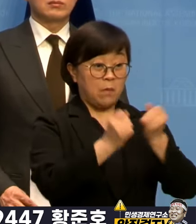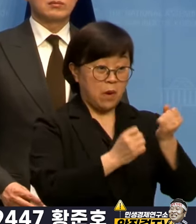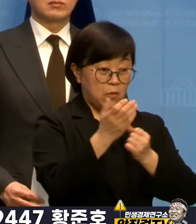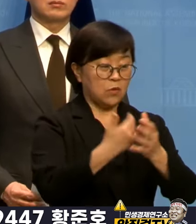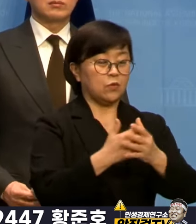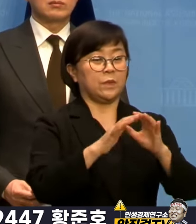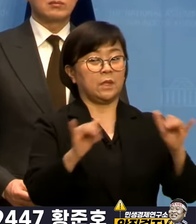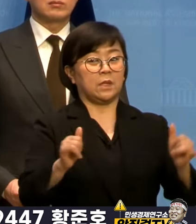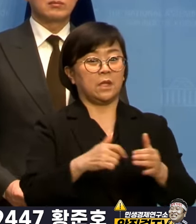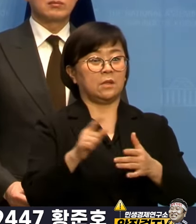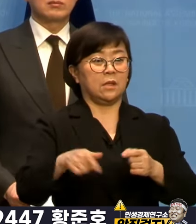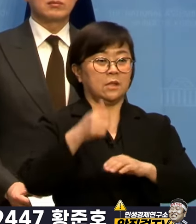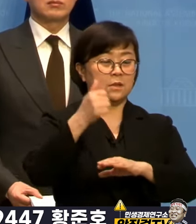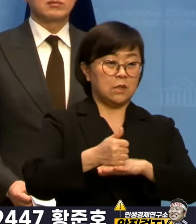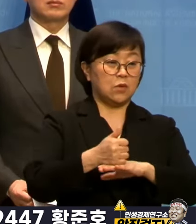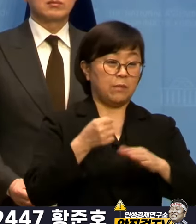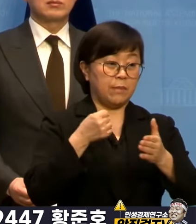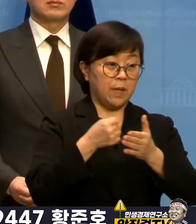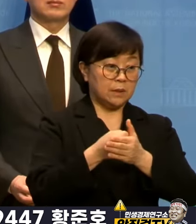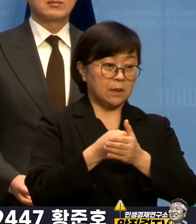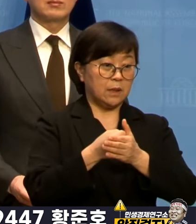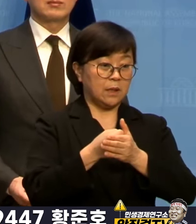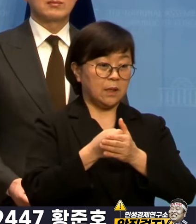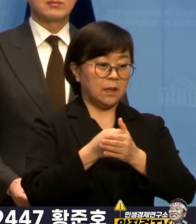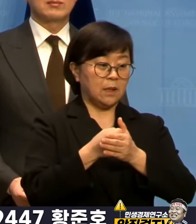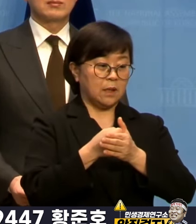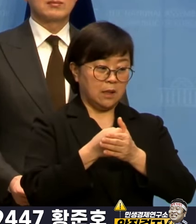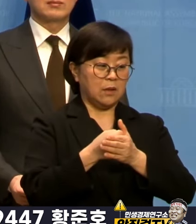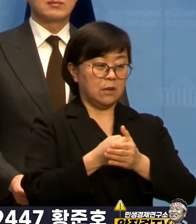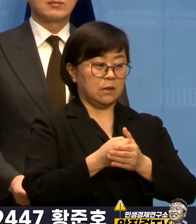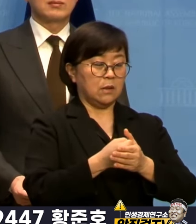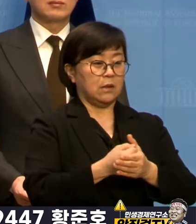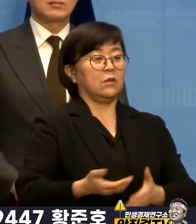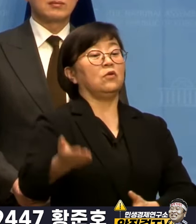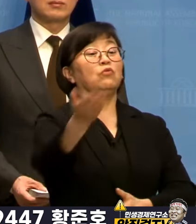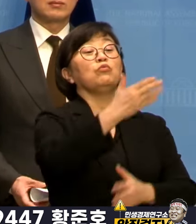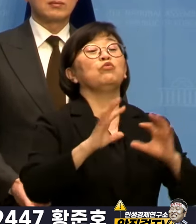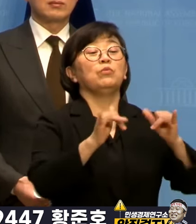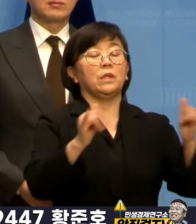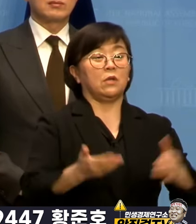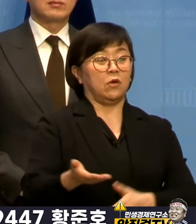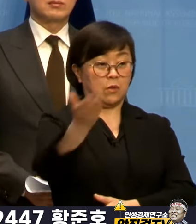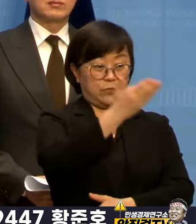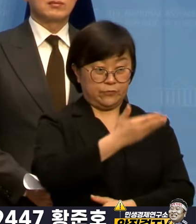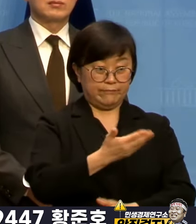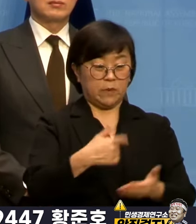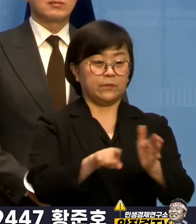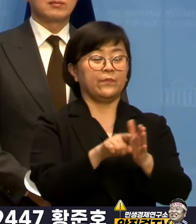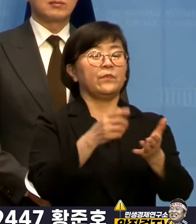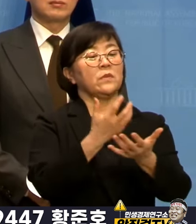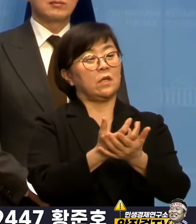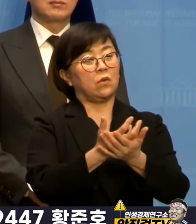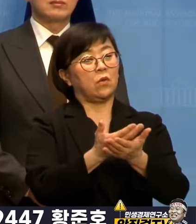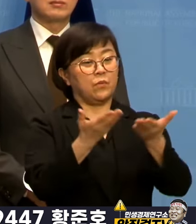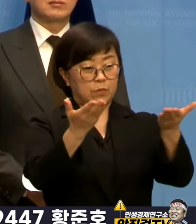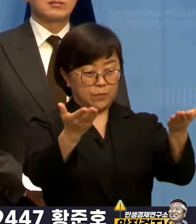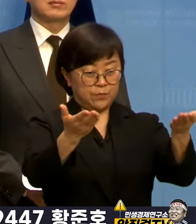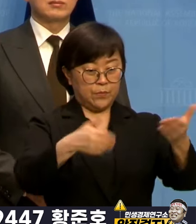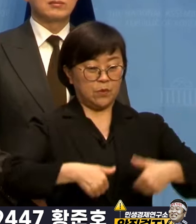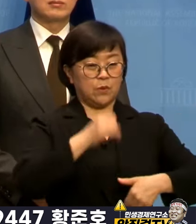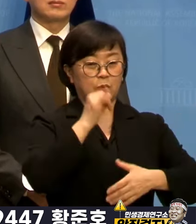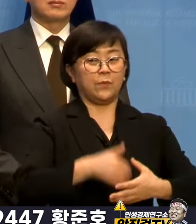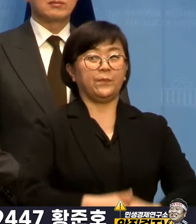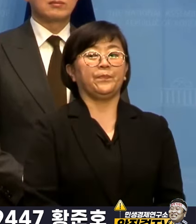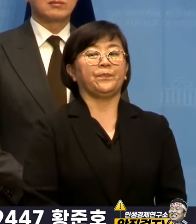우리 국민께서도 최종 판단은 주권개포자님께서 하시겠지만 이런 판단을 위한 자료로서 방금 제목에 대해서 기자님 하게